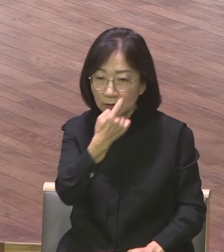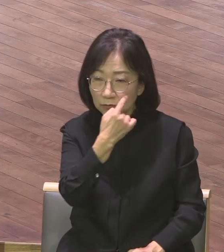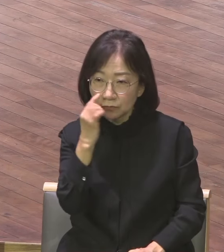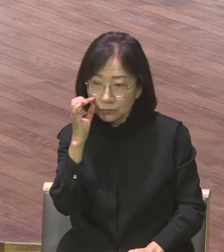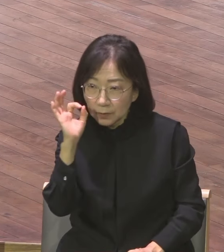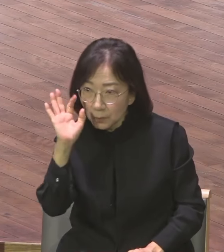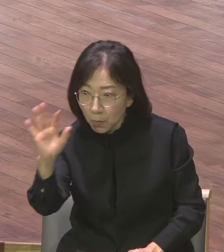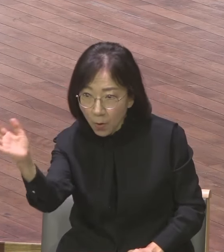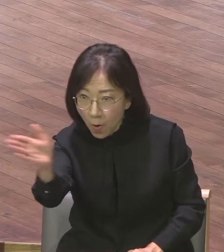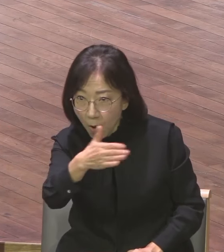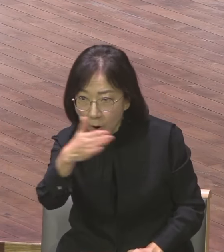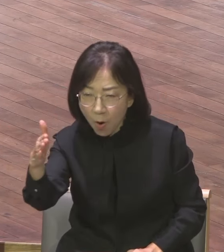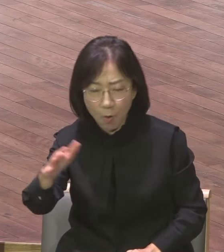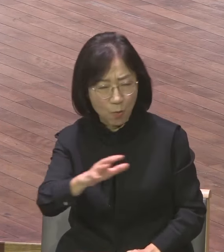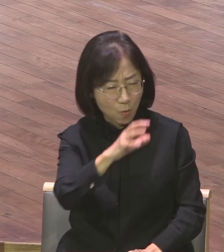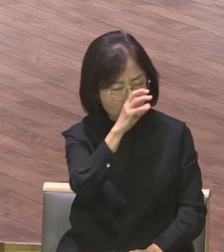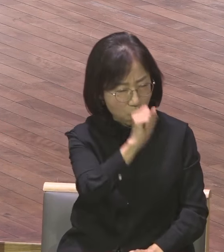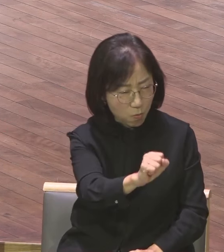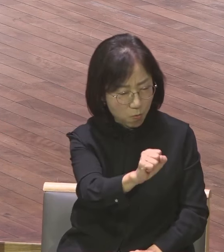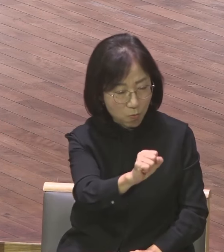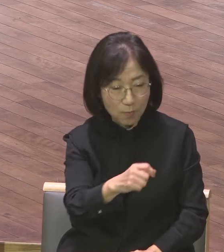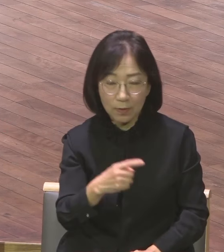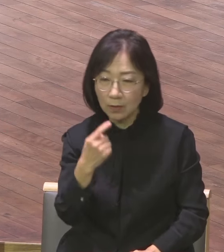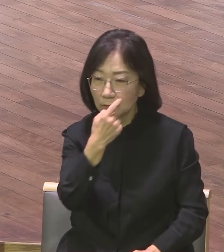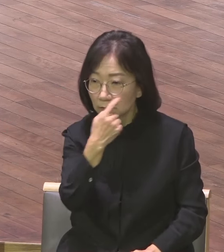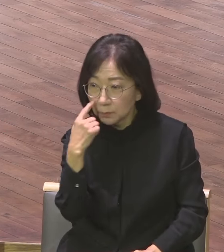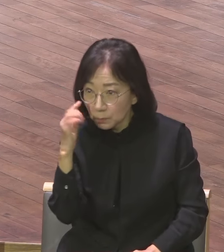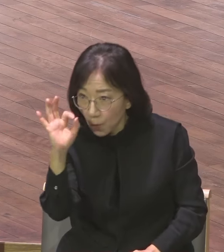것은 선하고 보이는 것은 다 악하다.